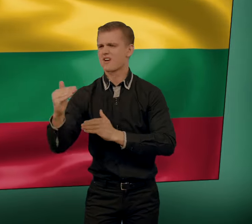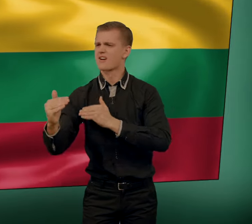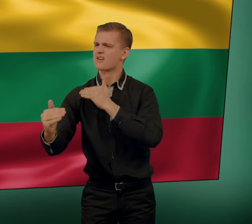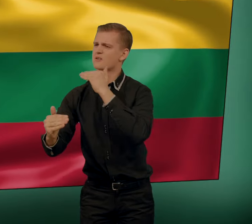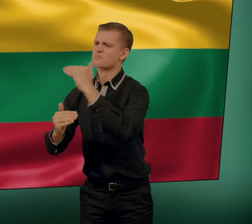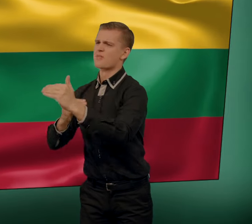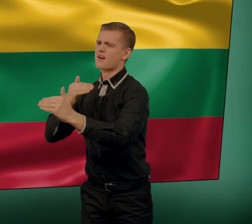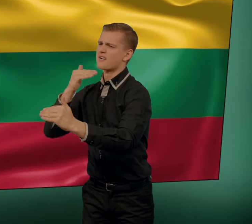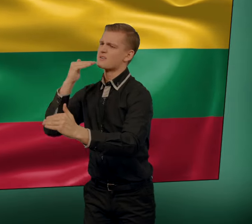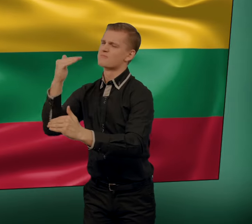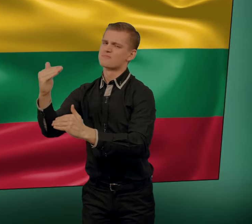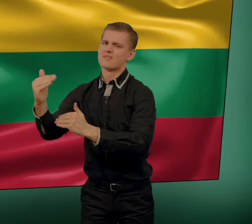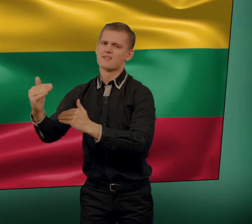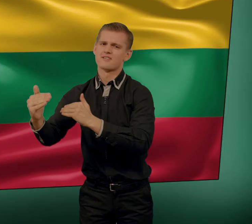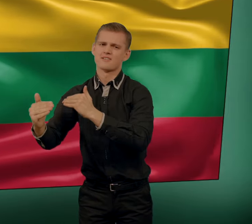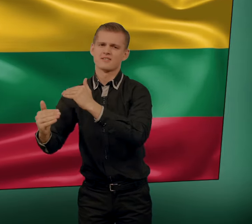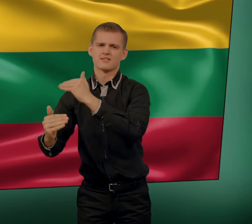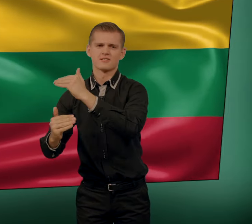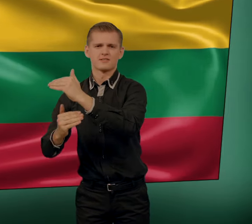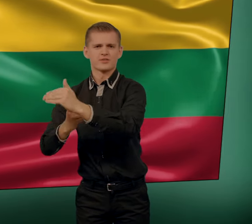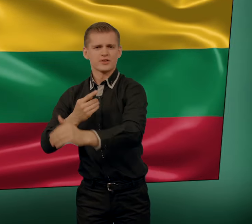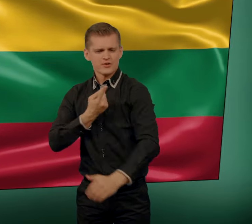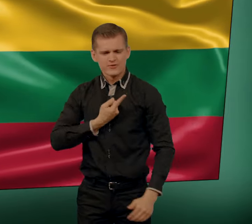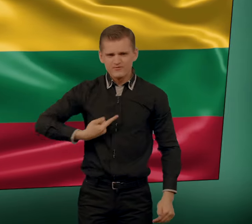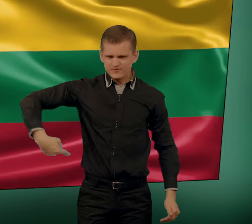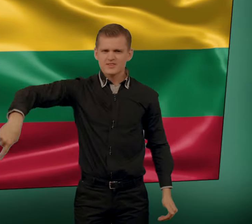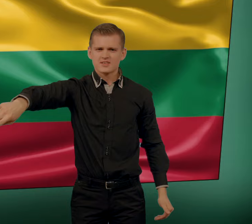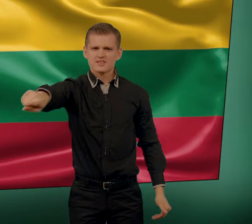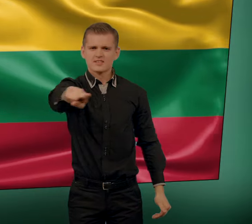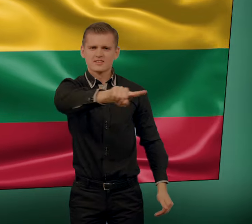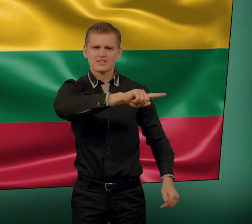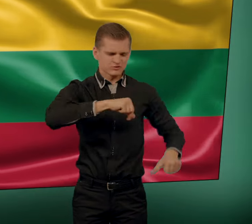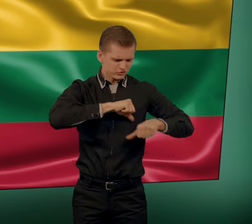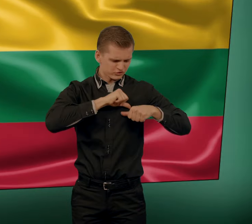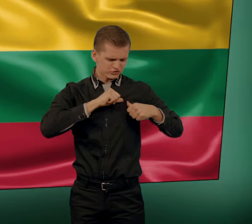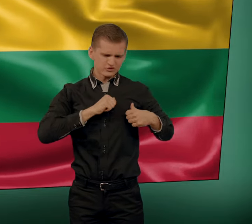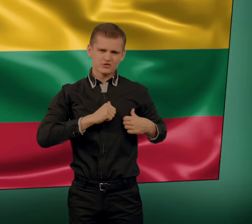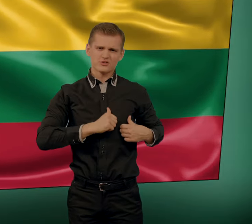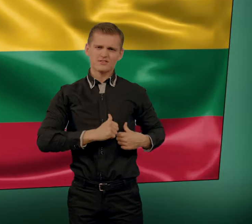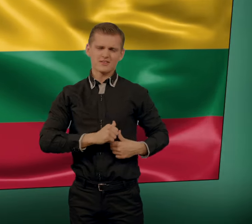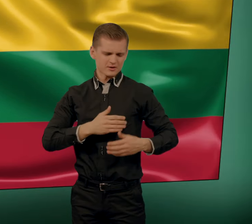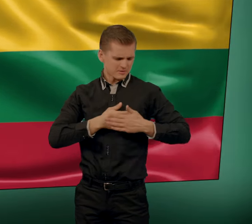dalykį. Tau klupiai vienį